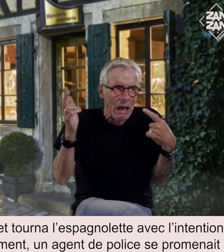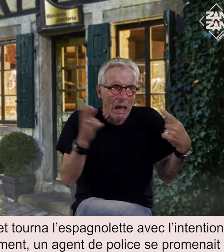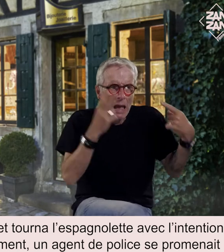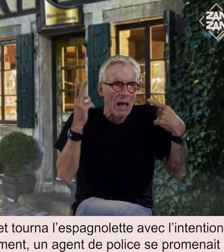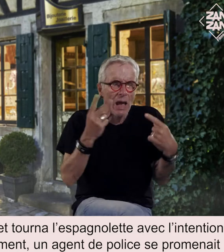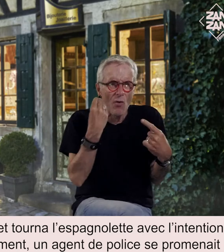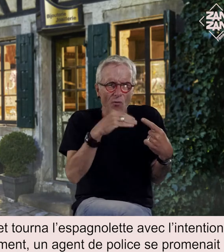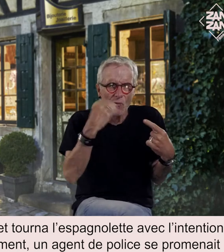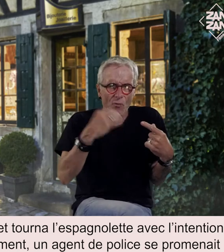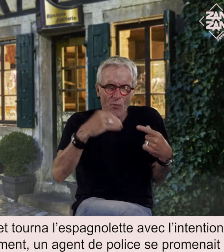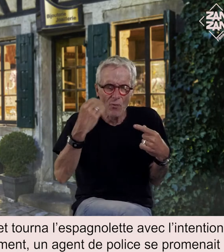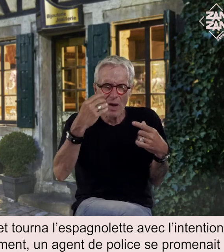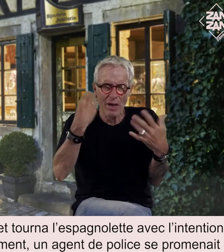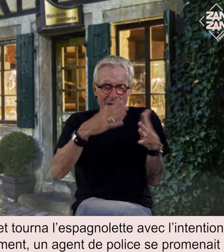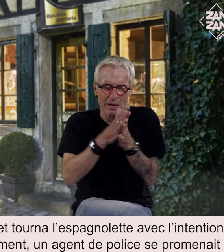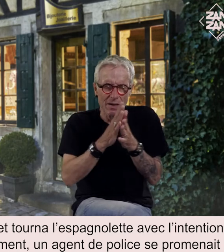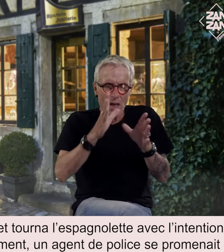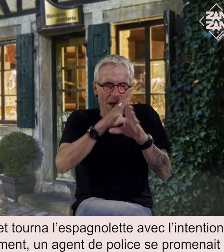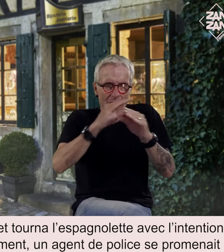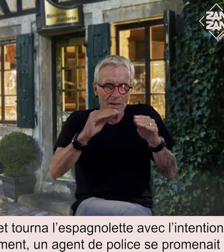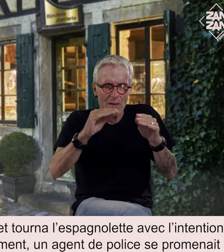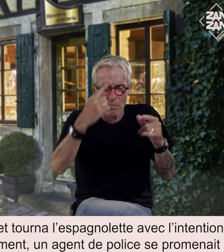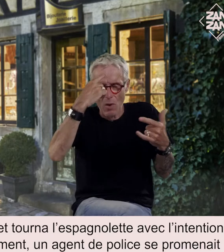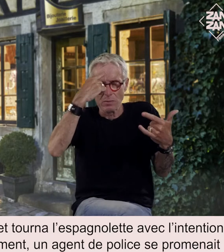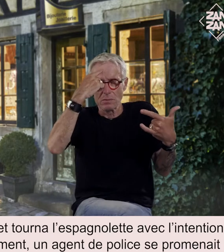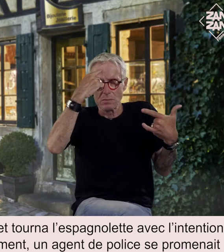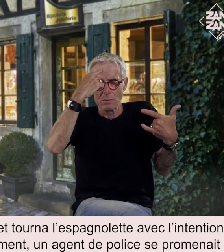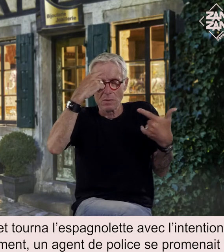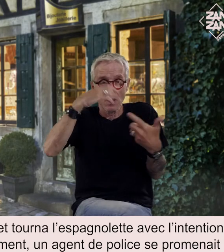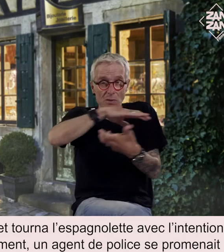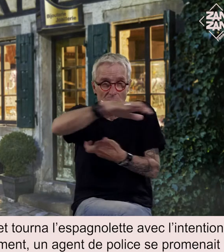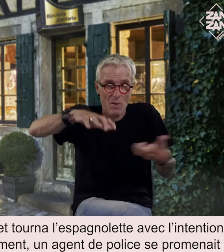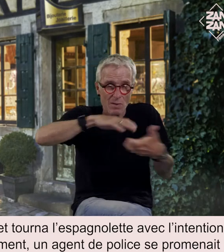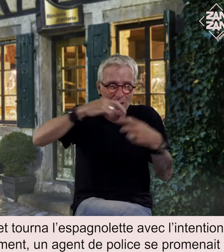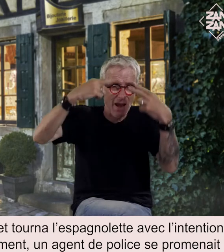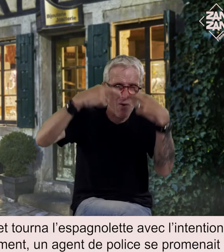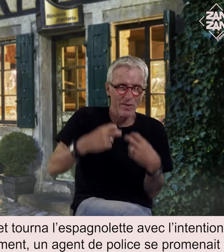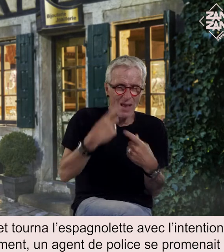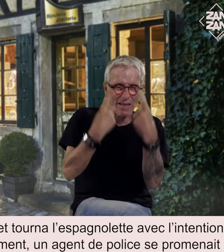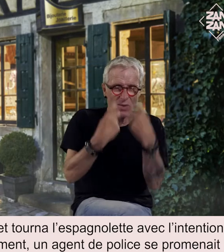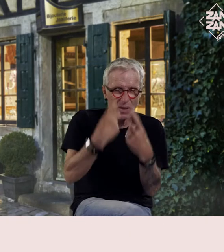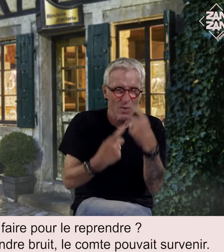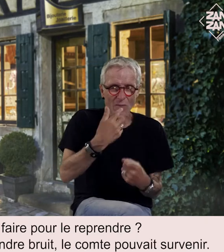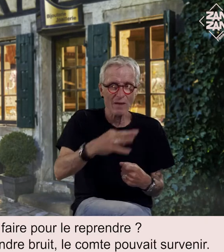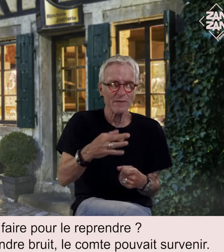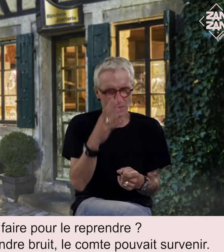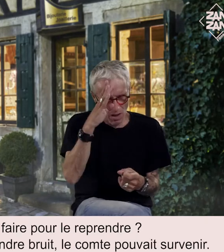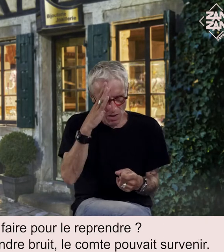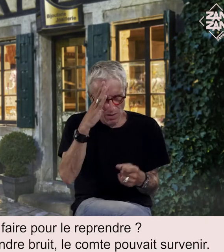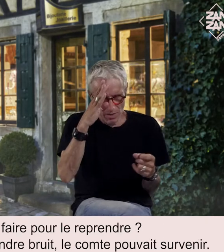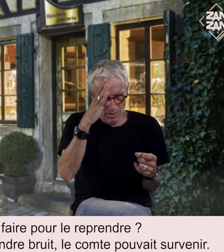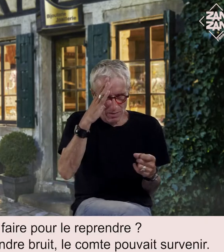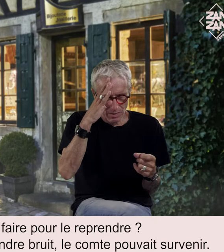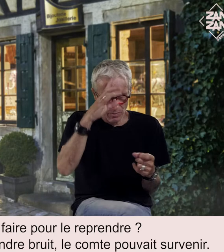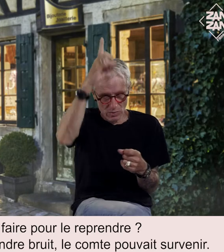'ayant frappé au visage, plus calme. Elle songea au scandale, à l'enquête, aux interrogatoires, à son fils. Mon Dieu, mon Dieu,